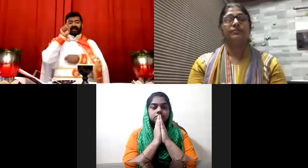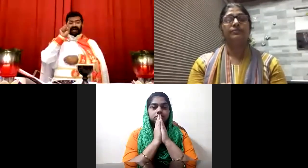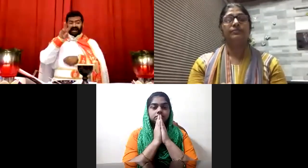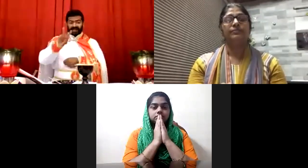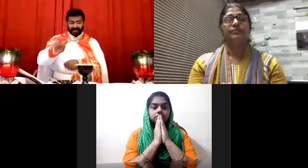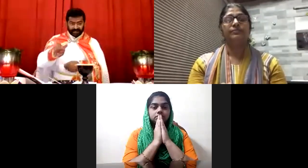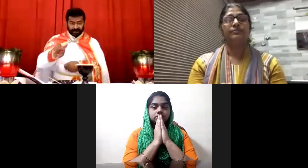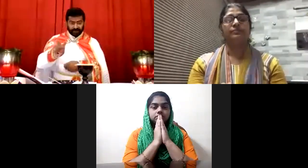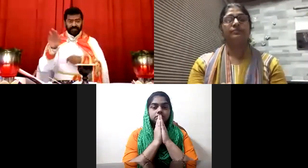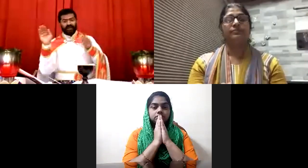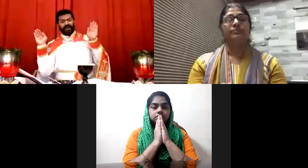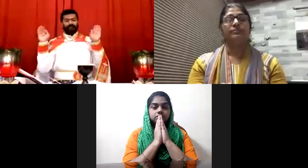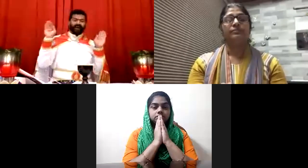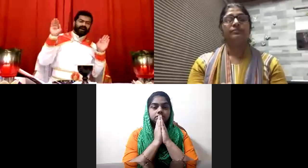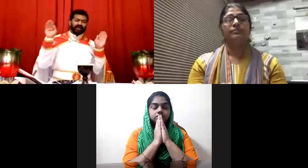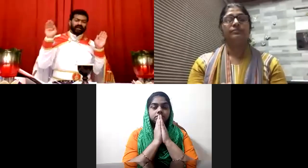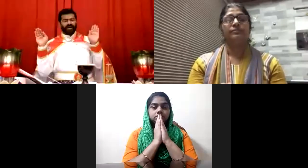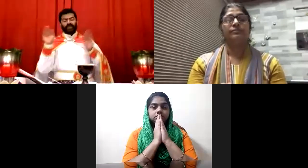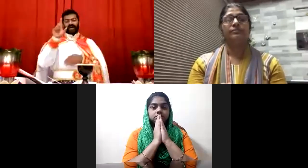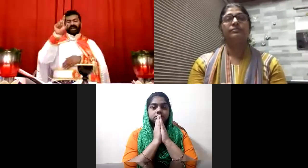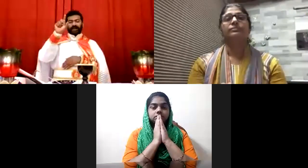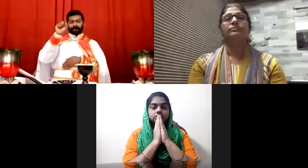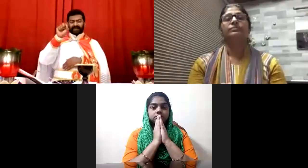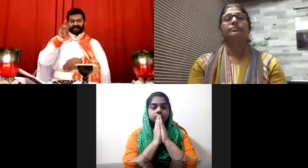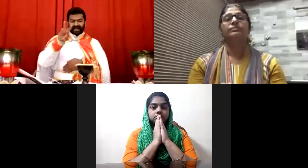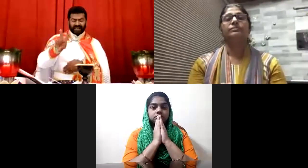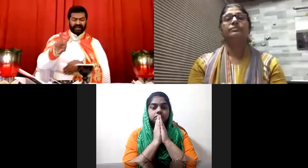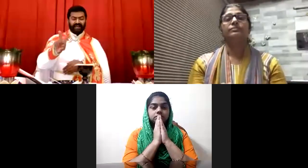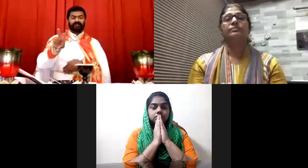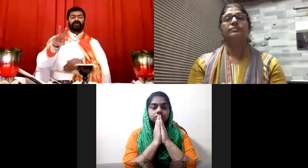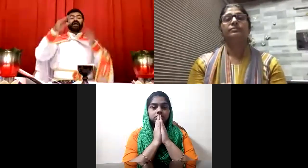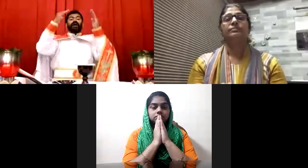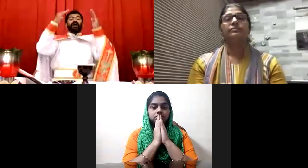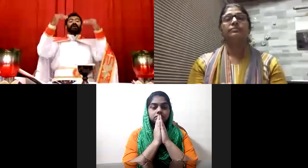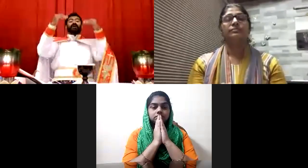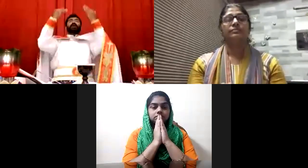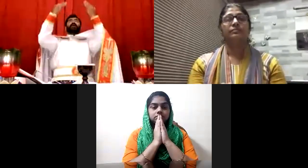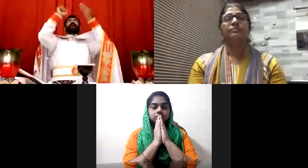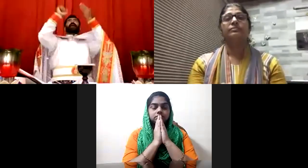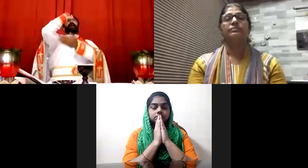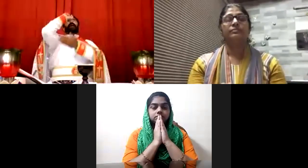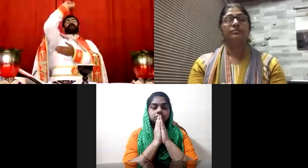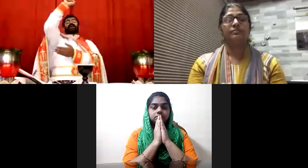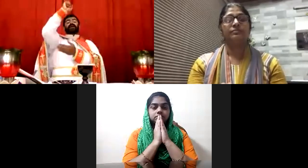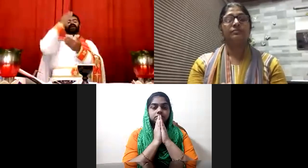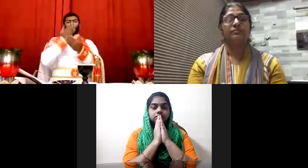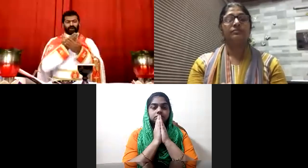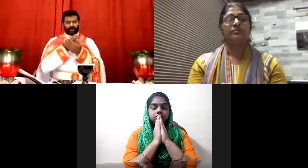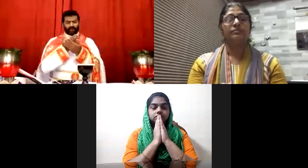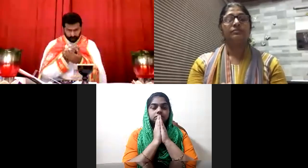സ്വർഗവാസികളുടെ ആയിരങ്ങളും മാലാഖമാരുടെ 10,000ങ്ങളും മഹോന്നതനായ